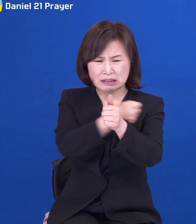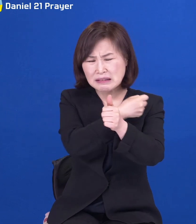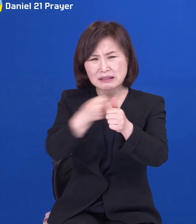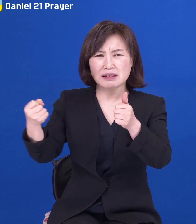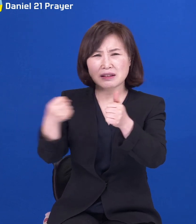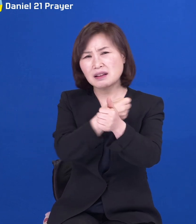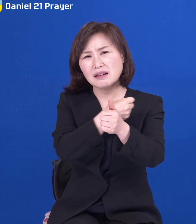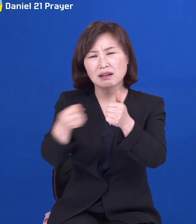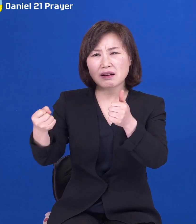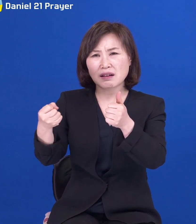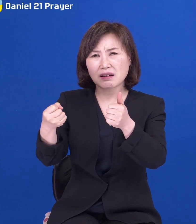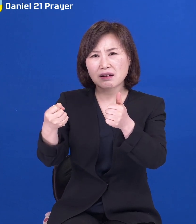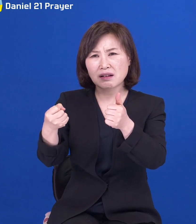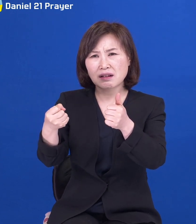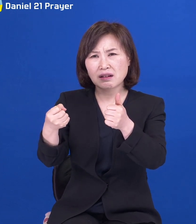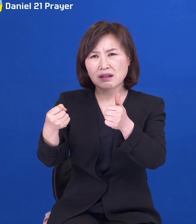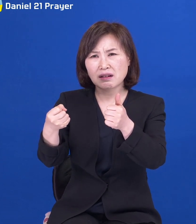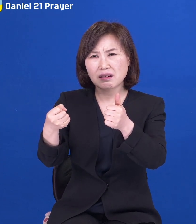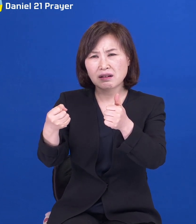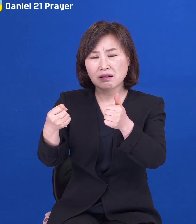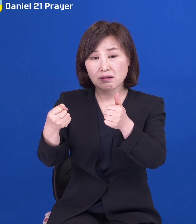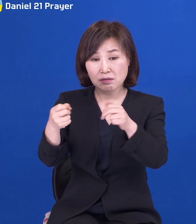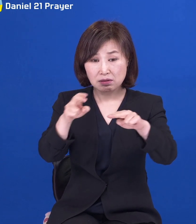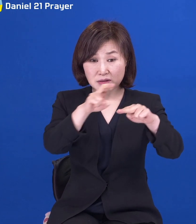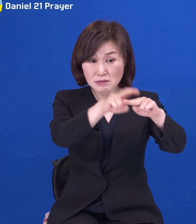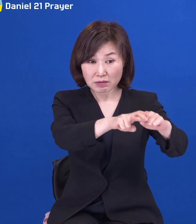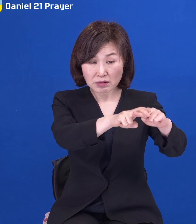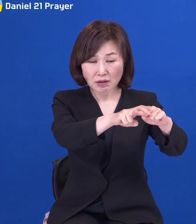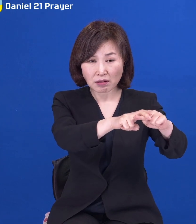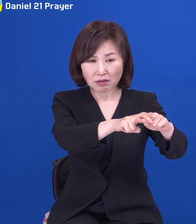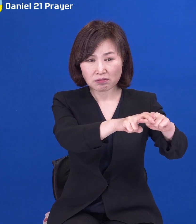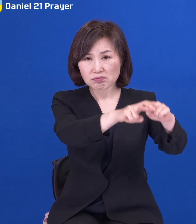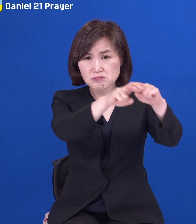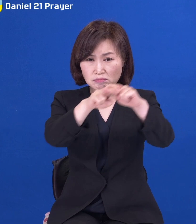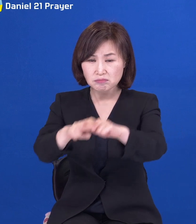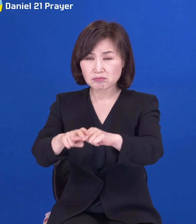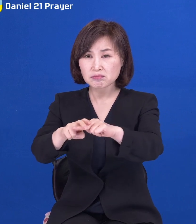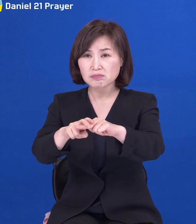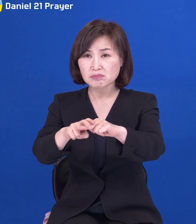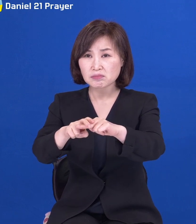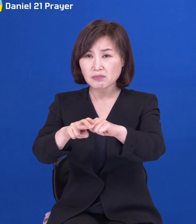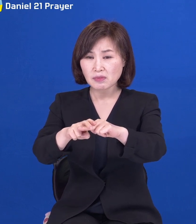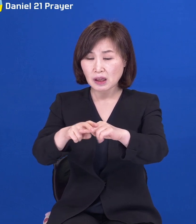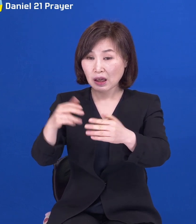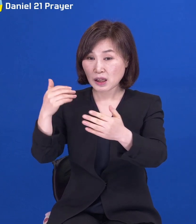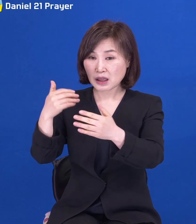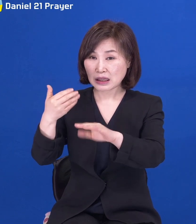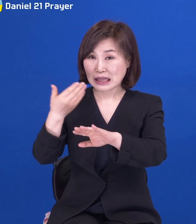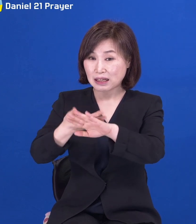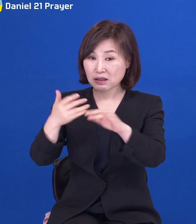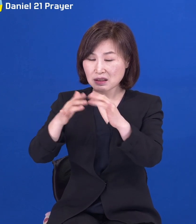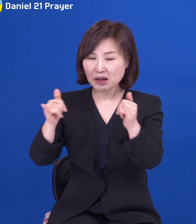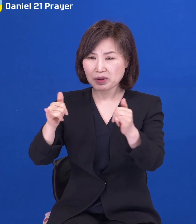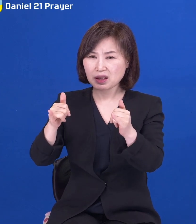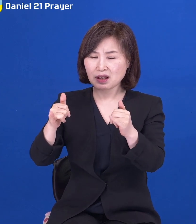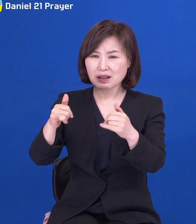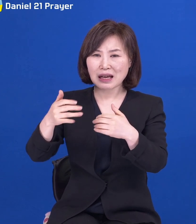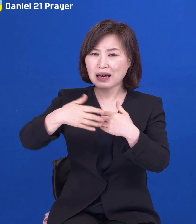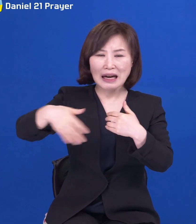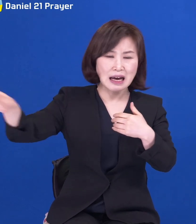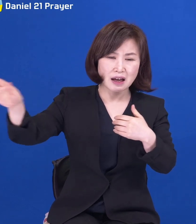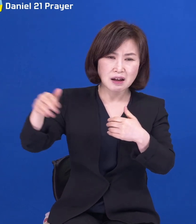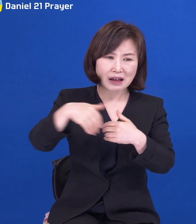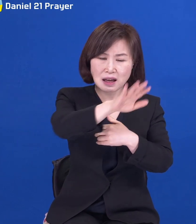거기서 앉더니 이 우자를 이제 끌고 오더라고요. 앉고서 나머지 애들 보고 나머지 이제 그 기어들 보고 다 나가라고 하더라고요.